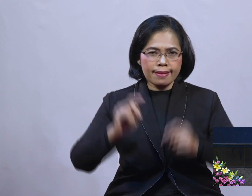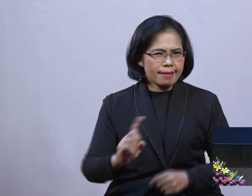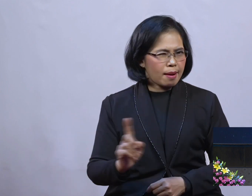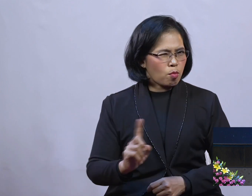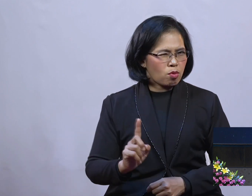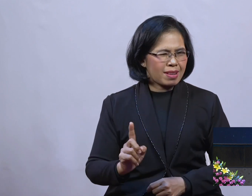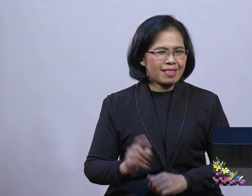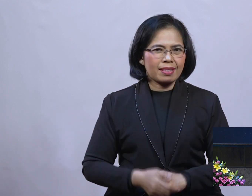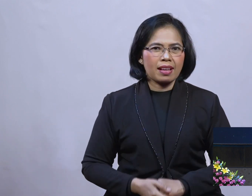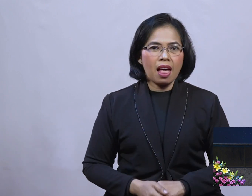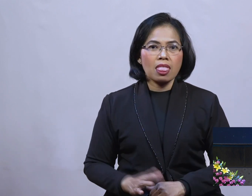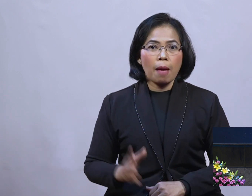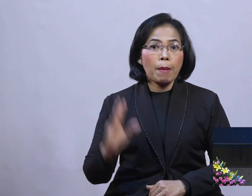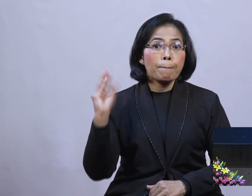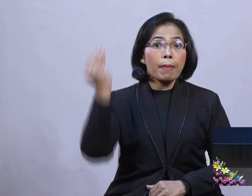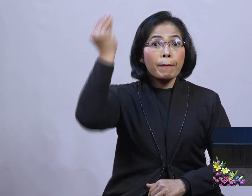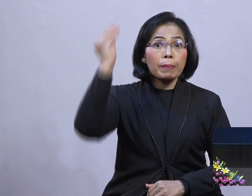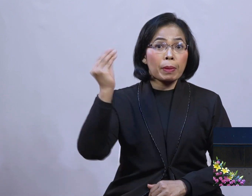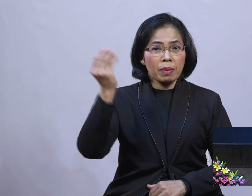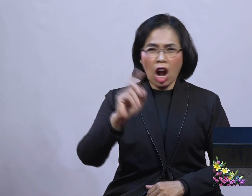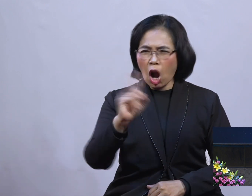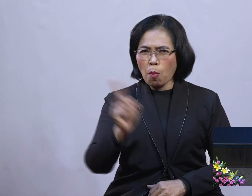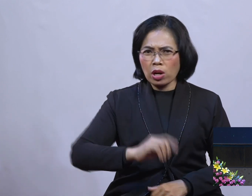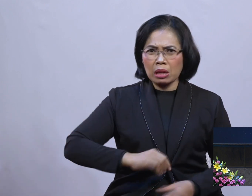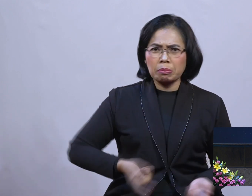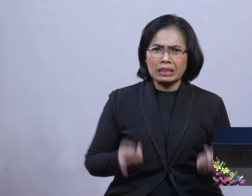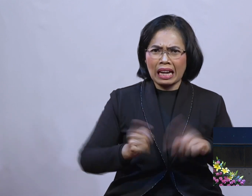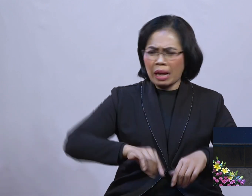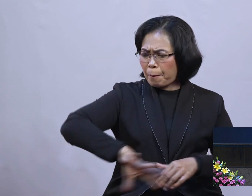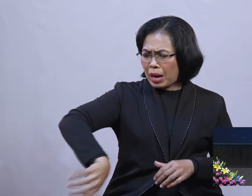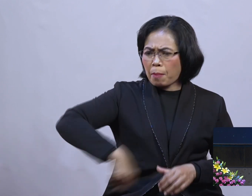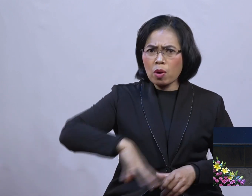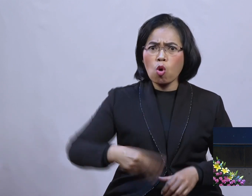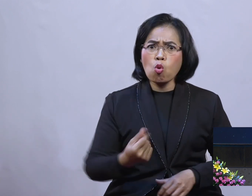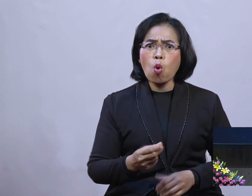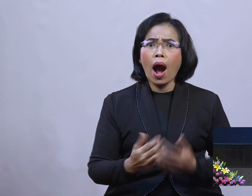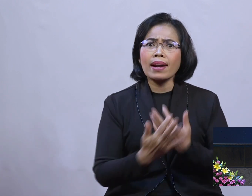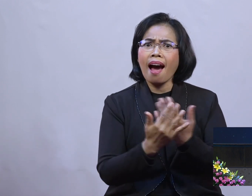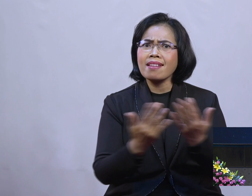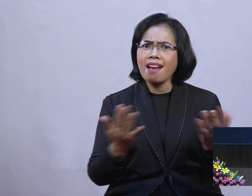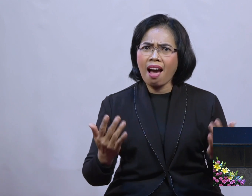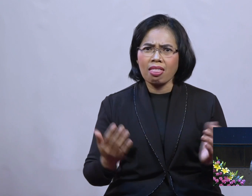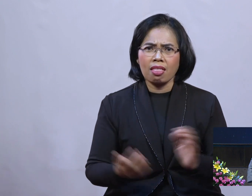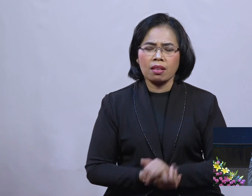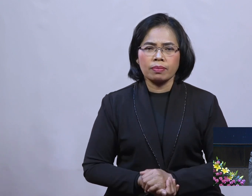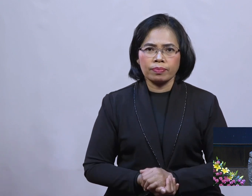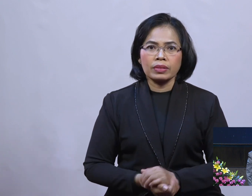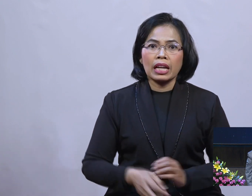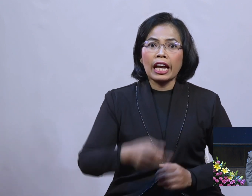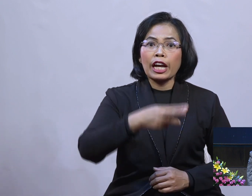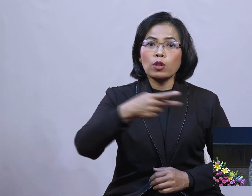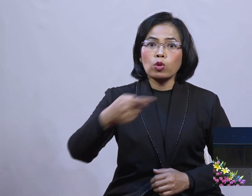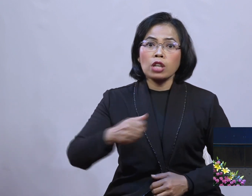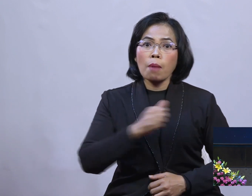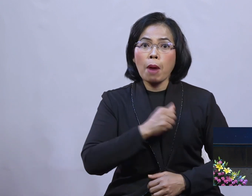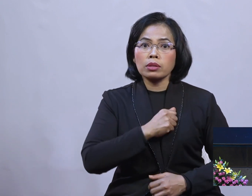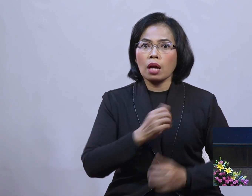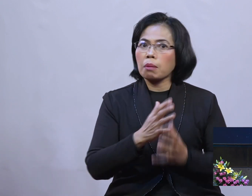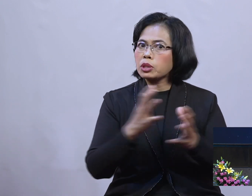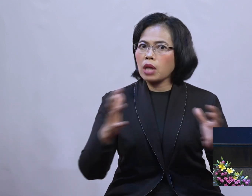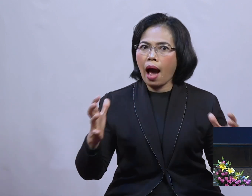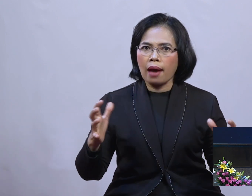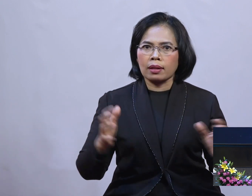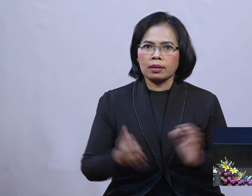Hai tapi pemimpin-pemimpin yang jadi perampok perampok uang rakyat di Indonesia bangsa yang besar